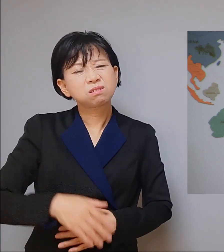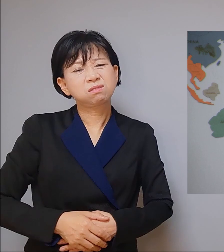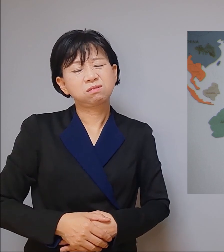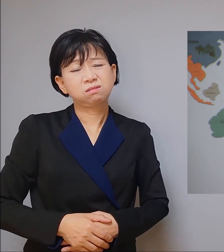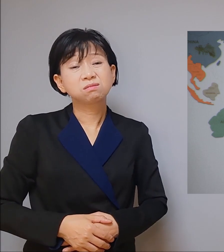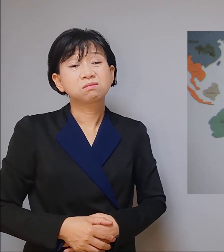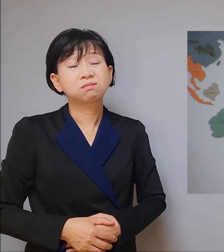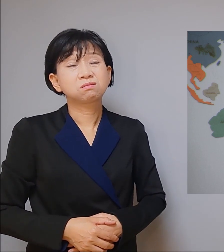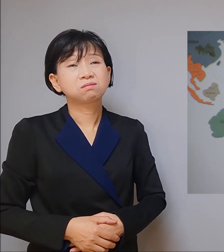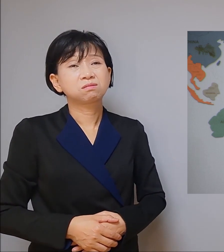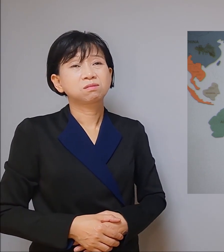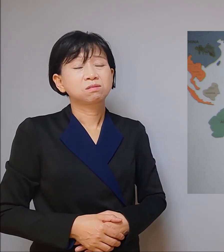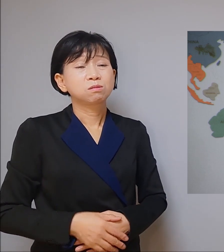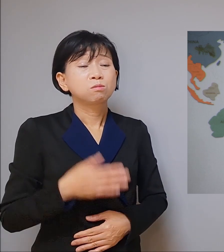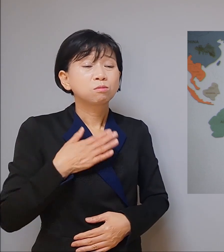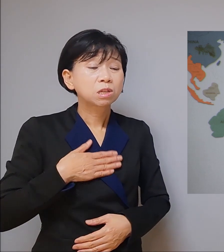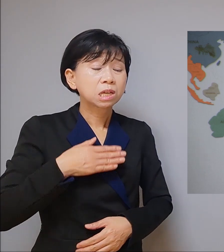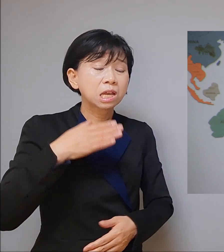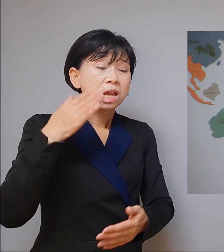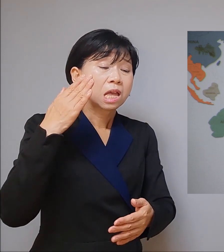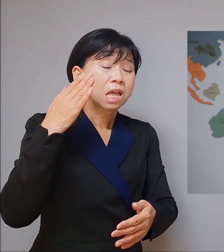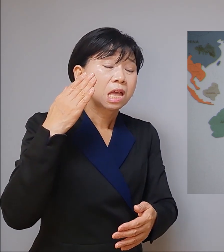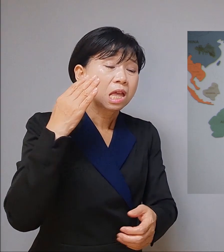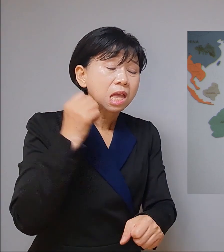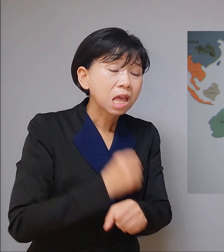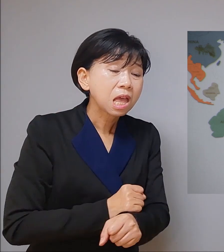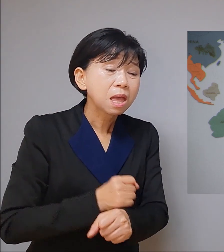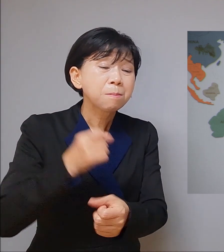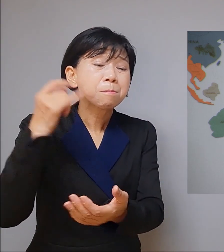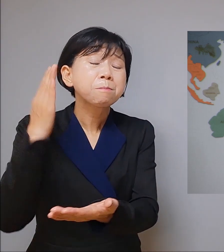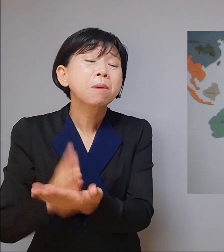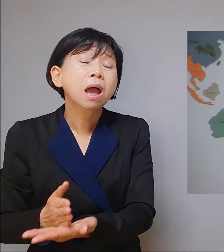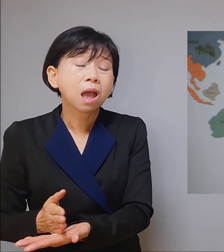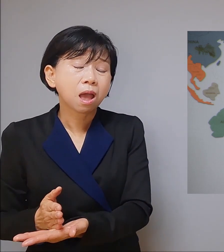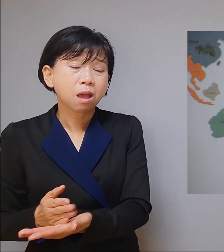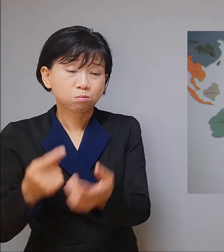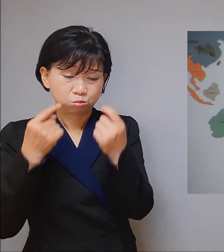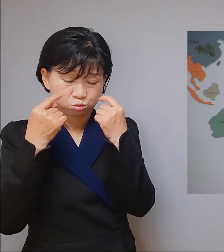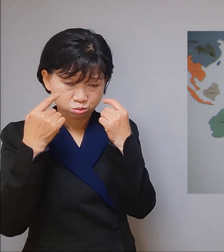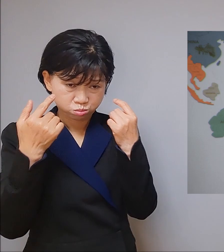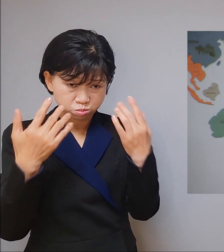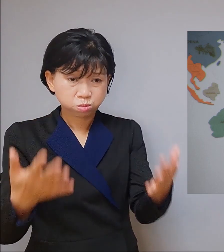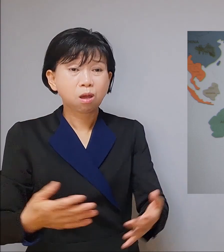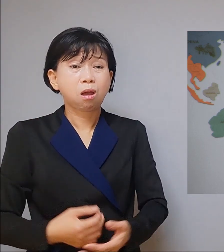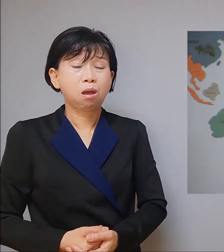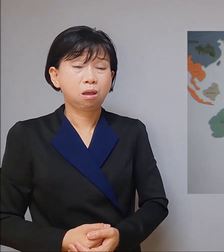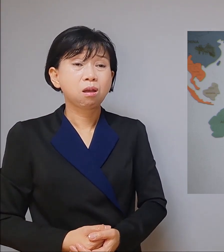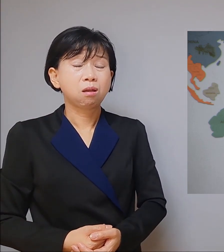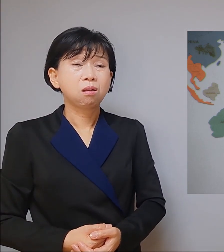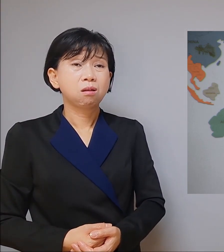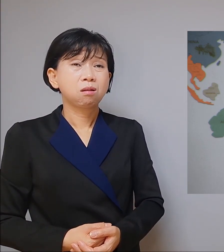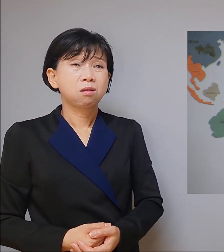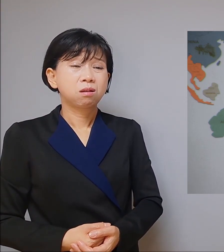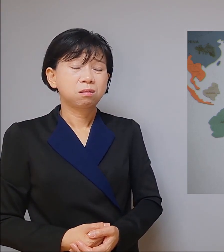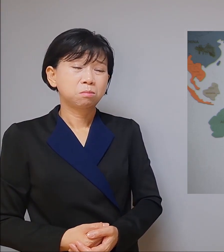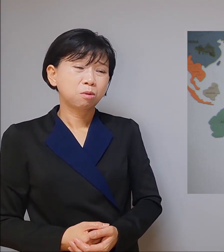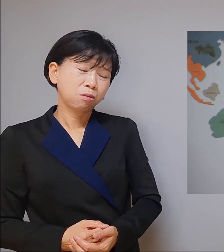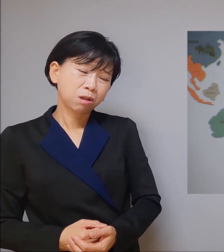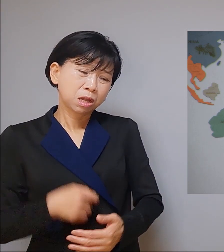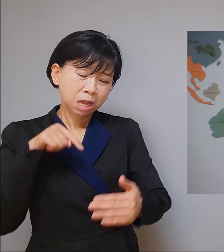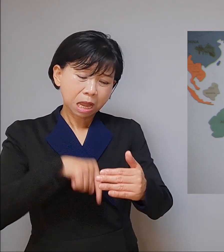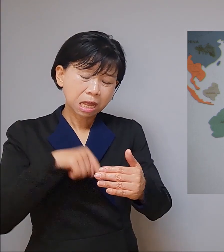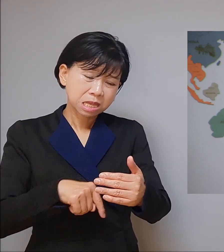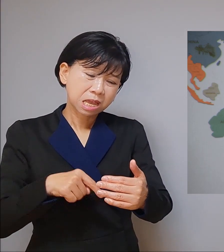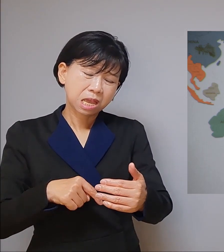될 일들이 분명히 있겠죠. 바울은 로마서 6장에서 8장까지의 말씀을 보면 뭔가 계속 씨름을 하고 있어요. 싸우는 것